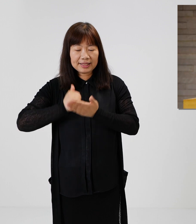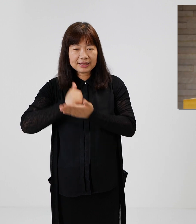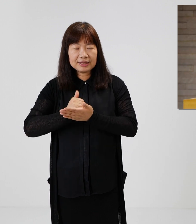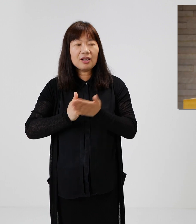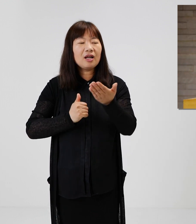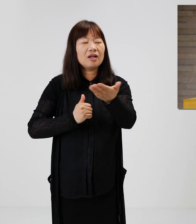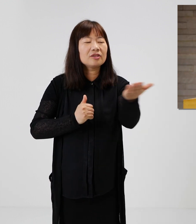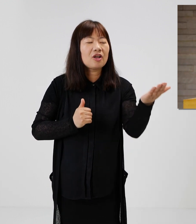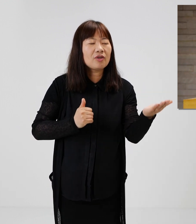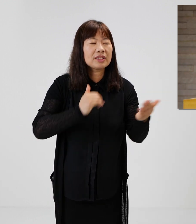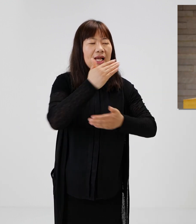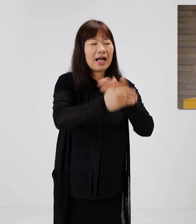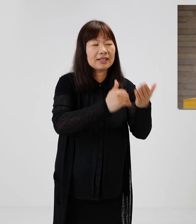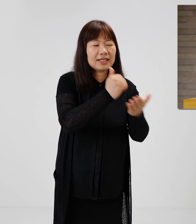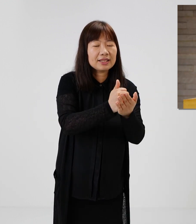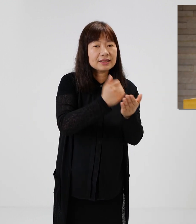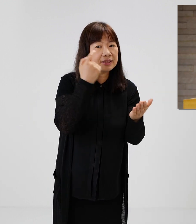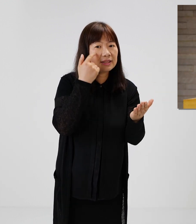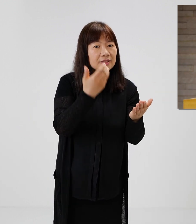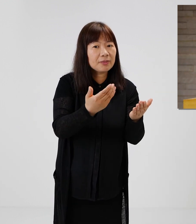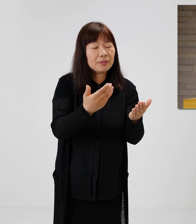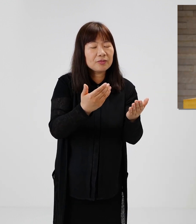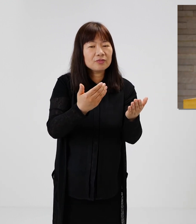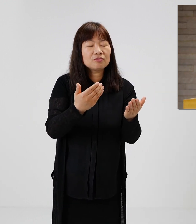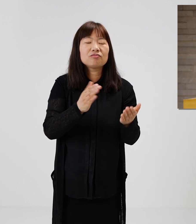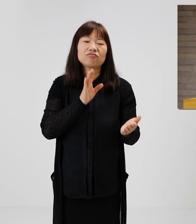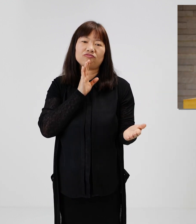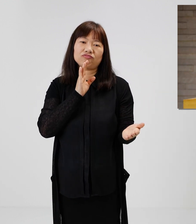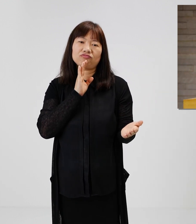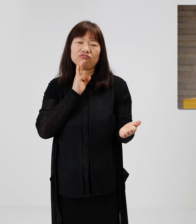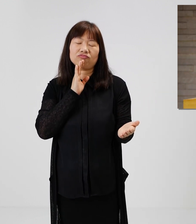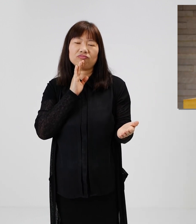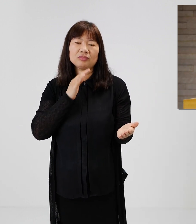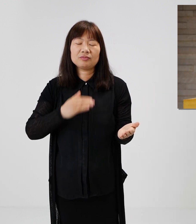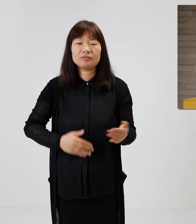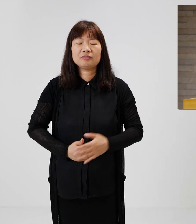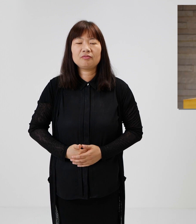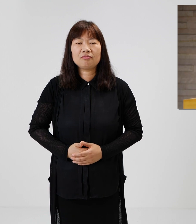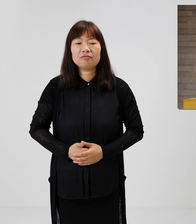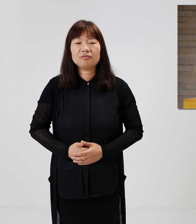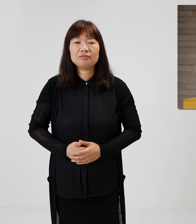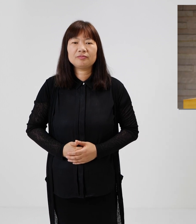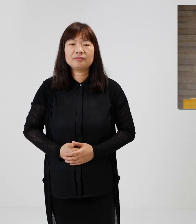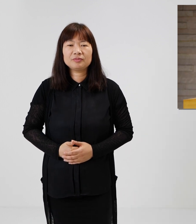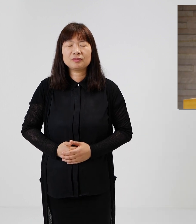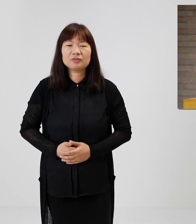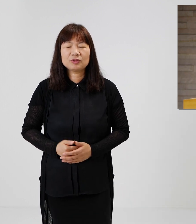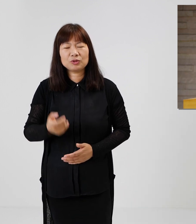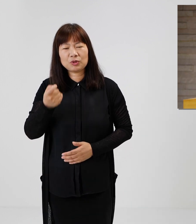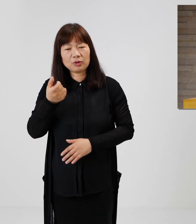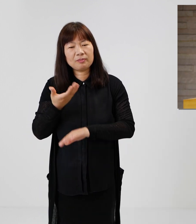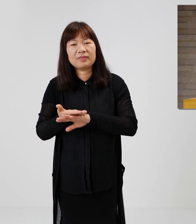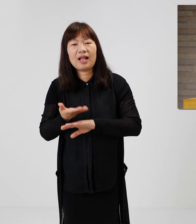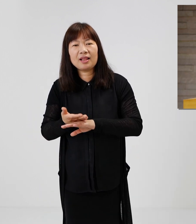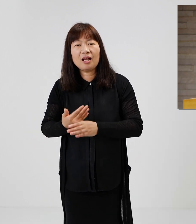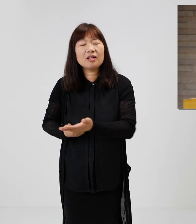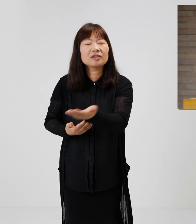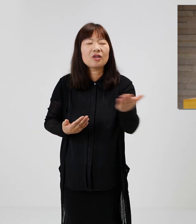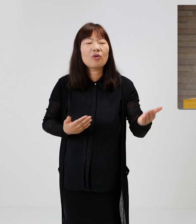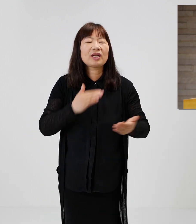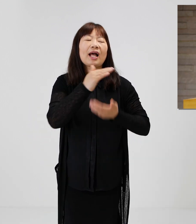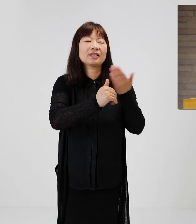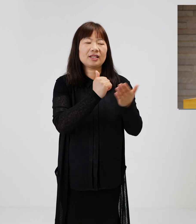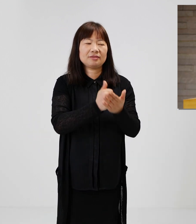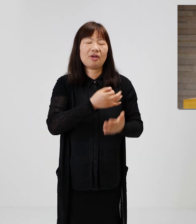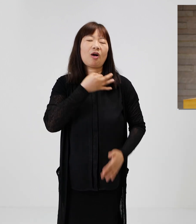하나님입니까? 너희 하나님입니까? 예, 이런 미세한 차이를 놓치면 안